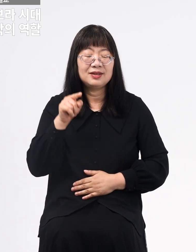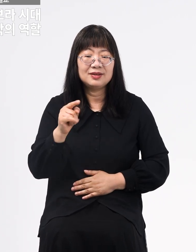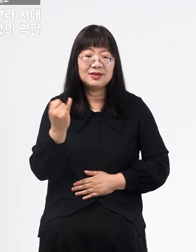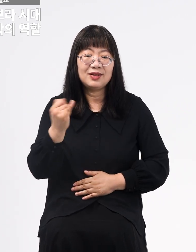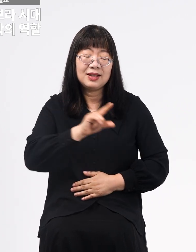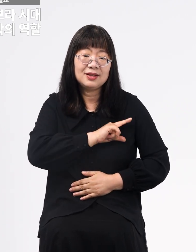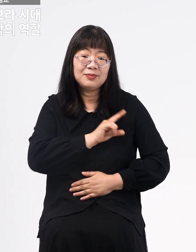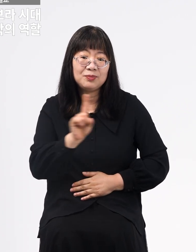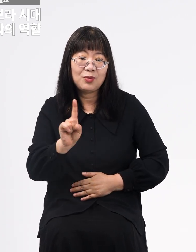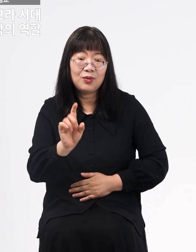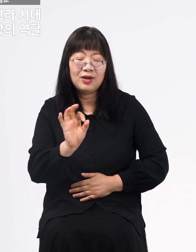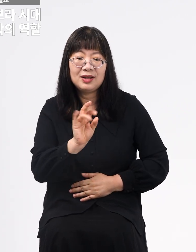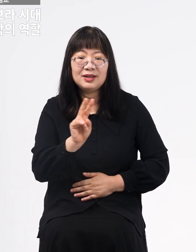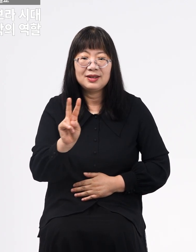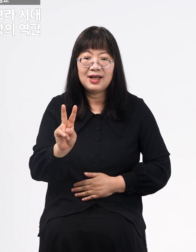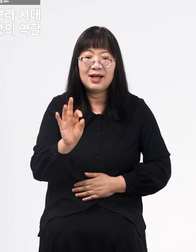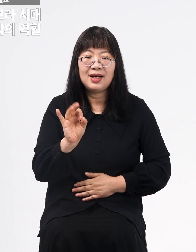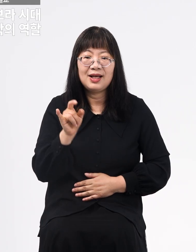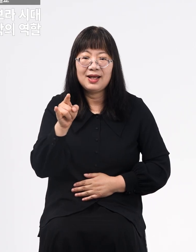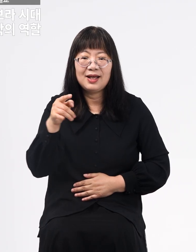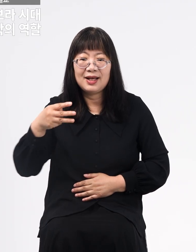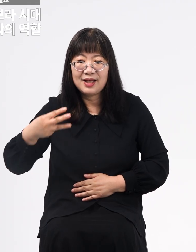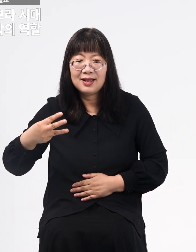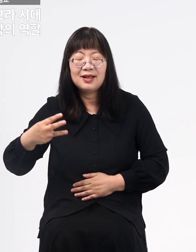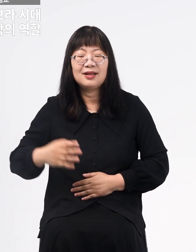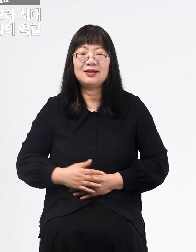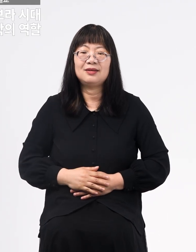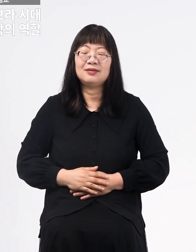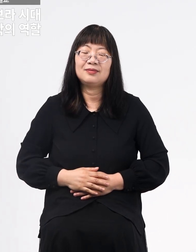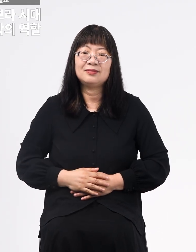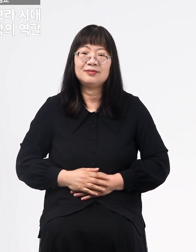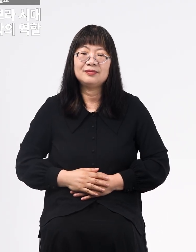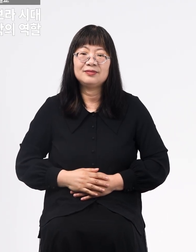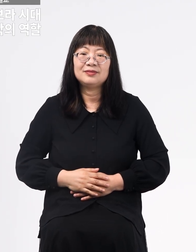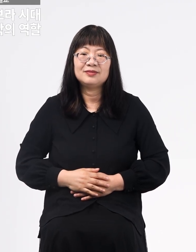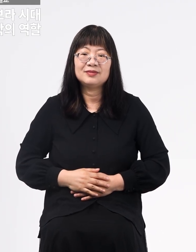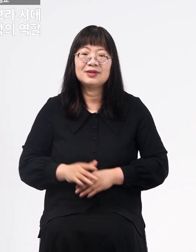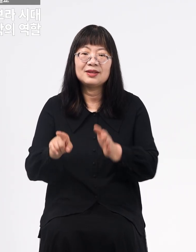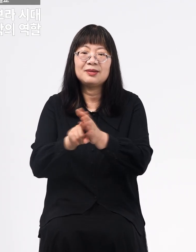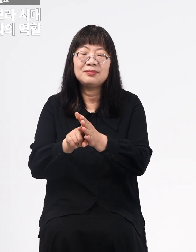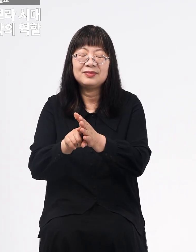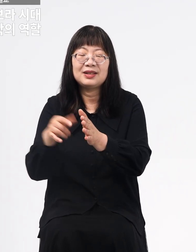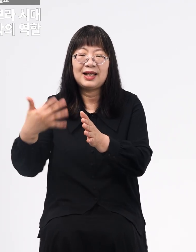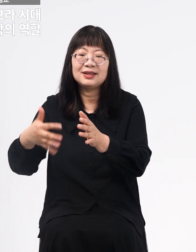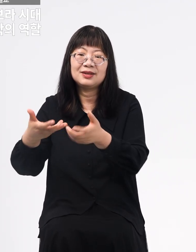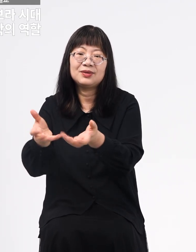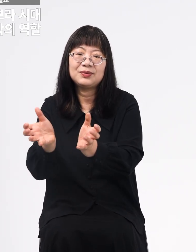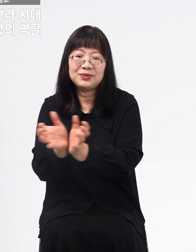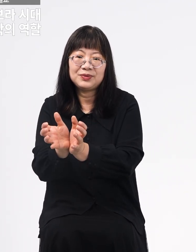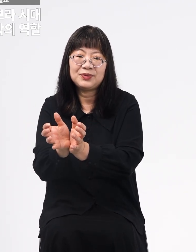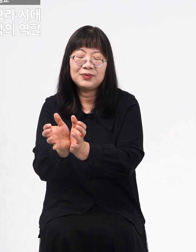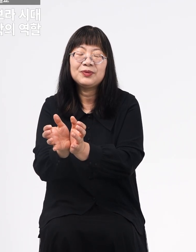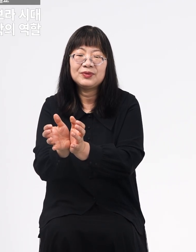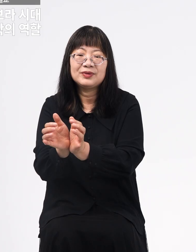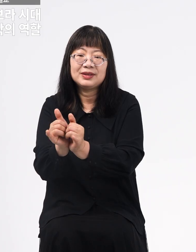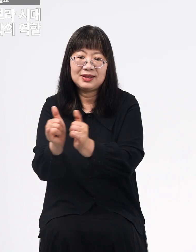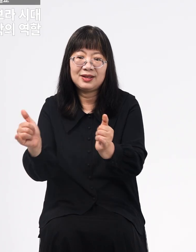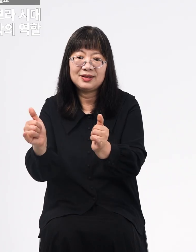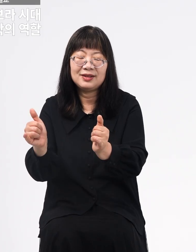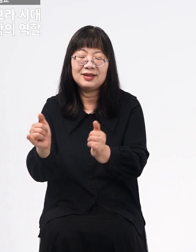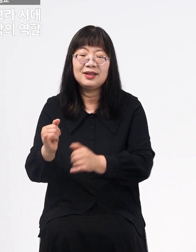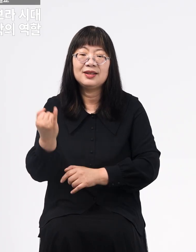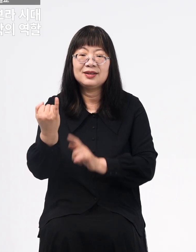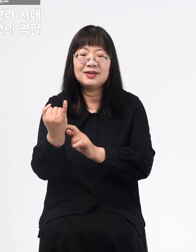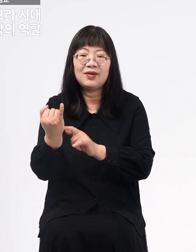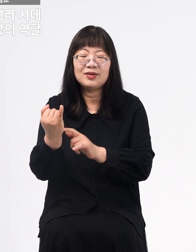이름이 누구였습니까? 야엘이었습니다. 이방 여인이었습니다. 그 여인이